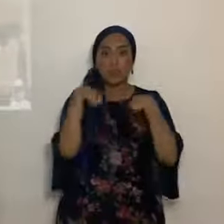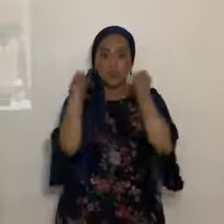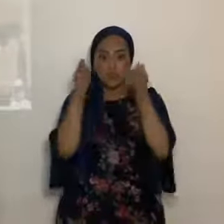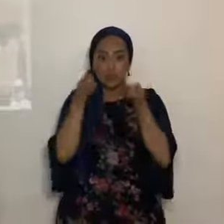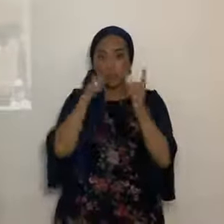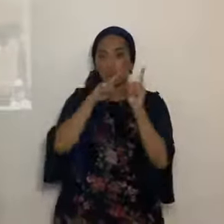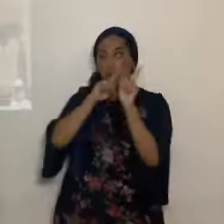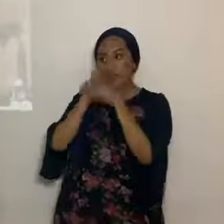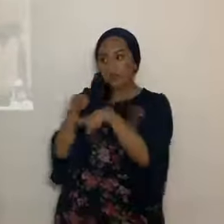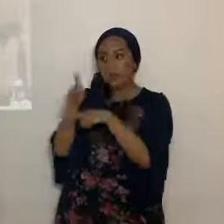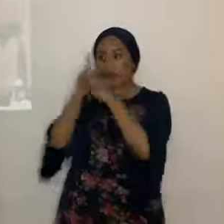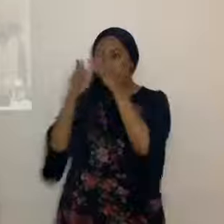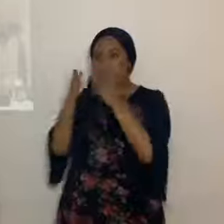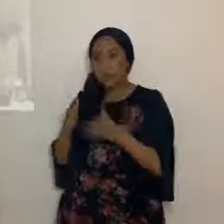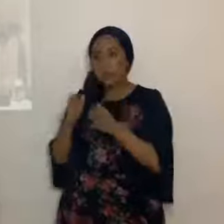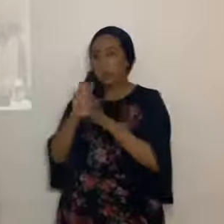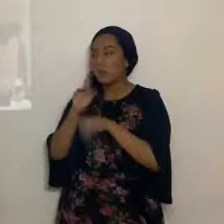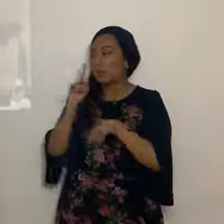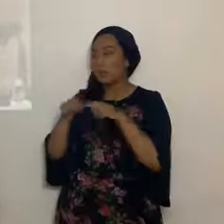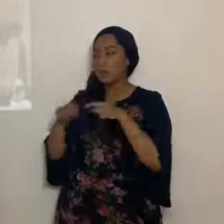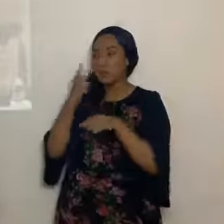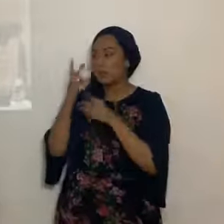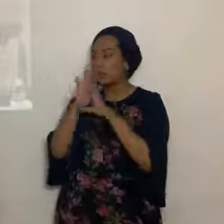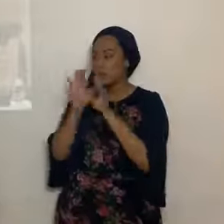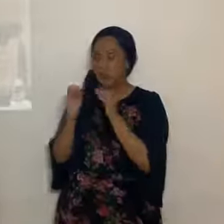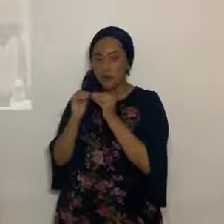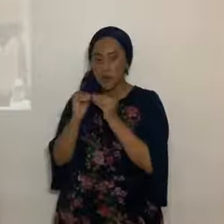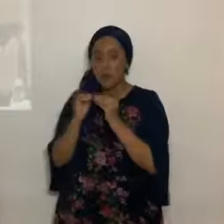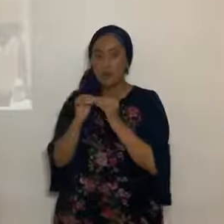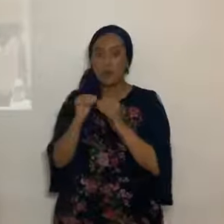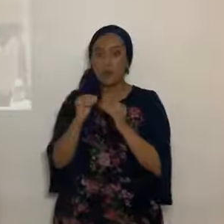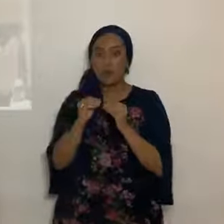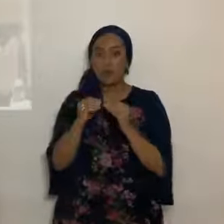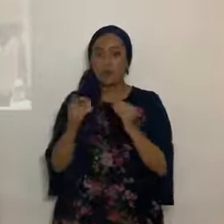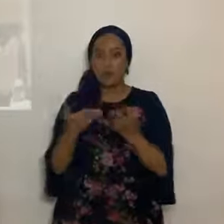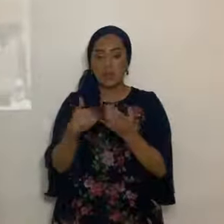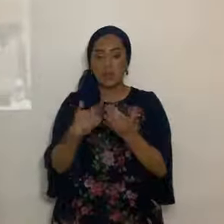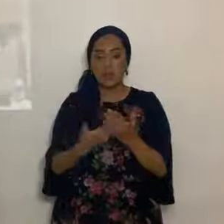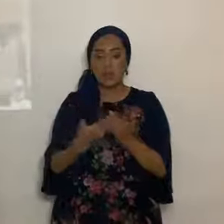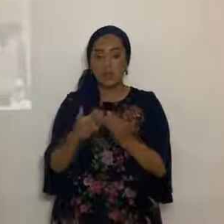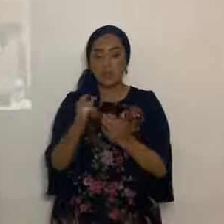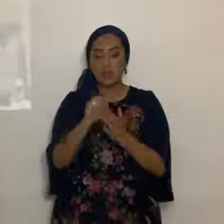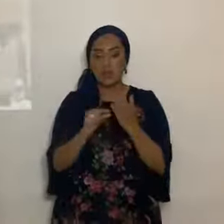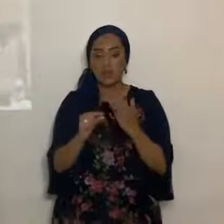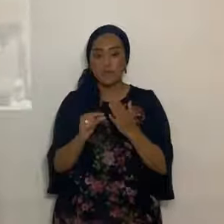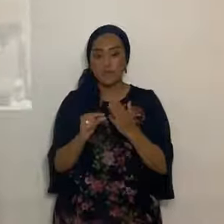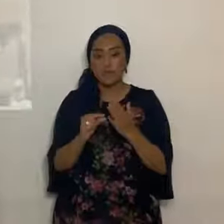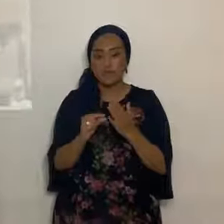ver al profeta. El profeta ya no veía. Lo vemos aquí, digamos, en el verso